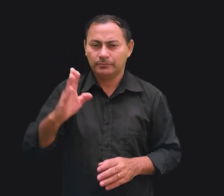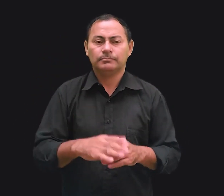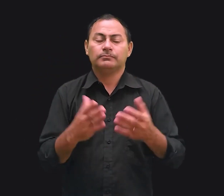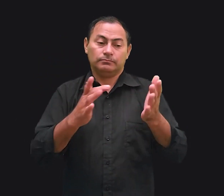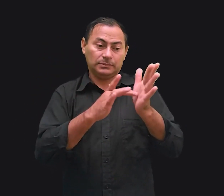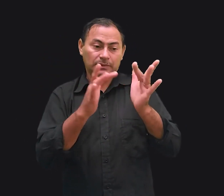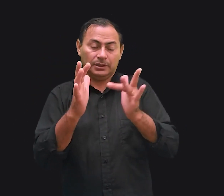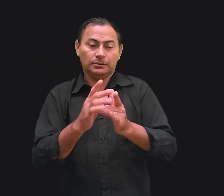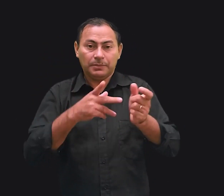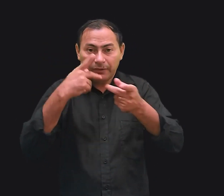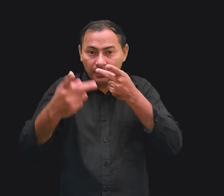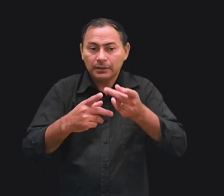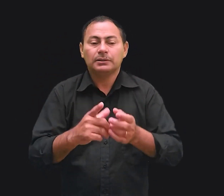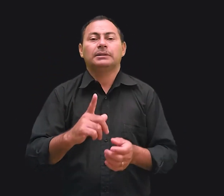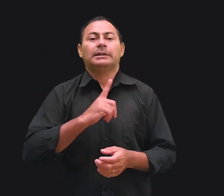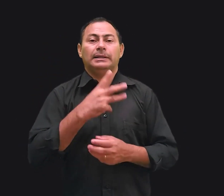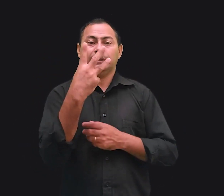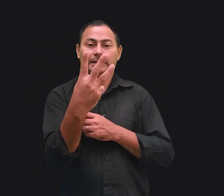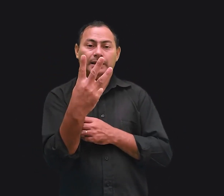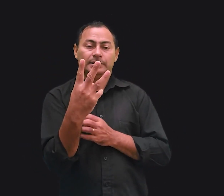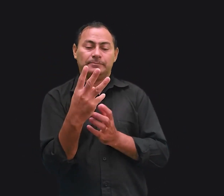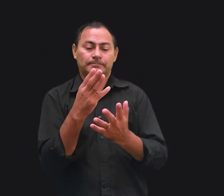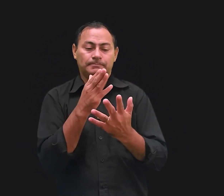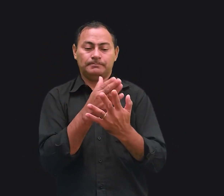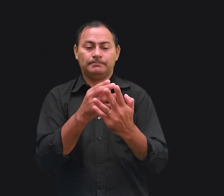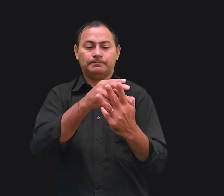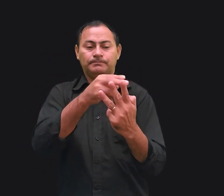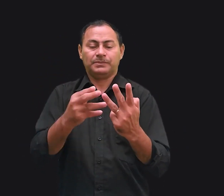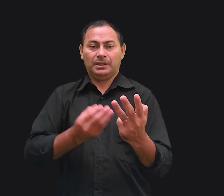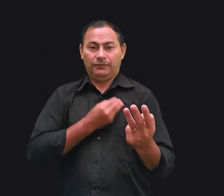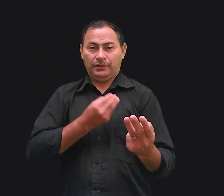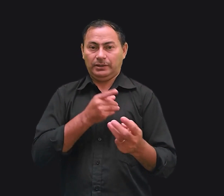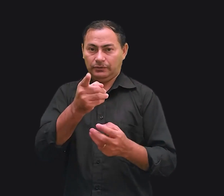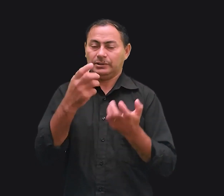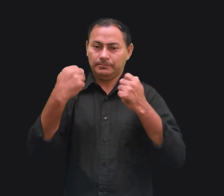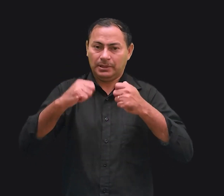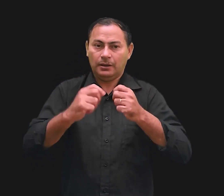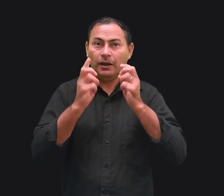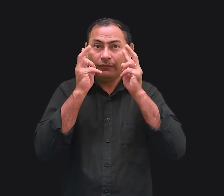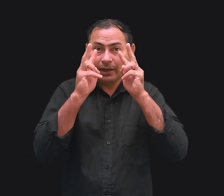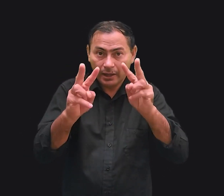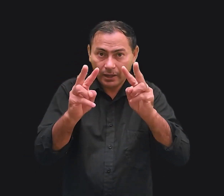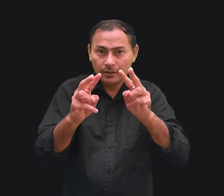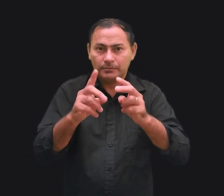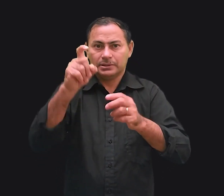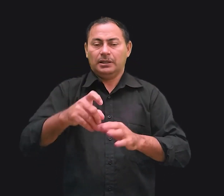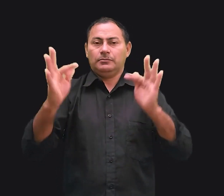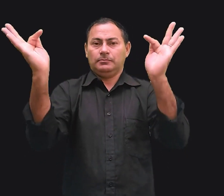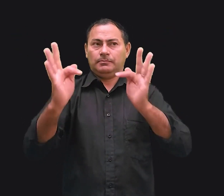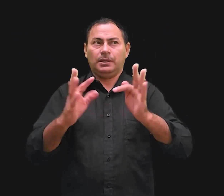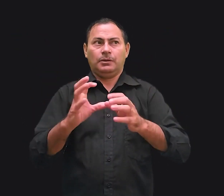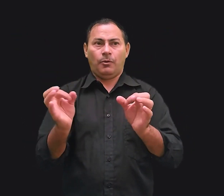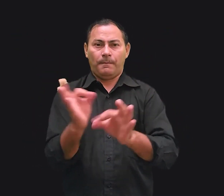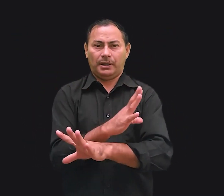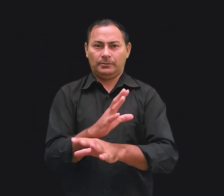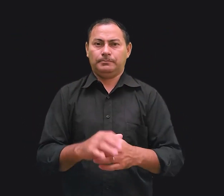profetas. Com isso, Jesus está dizendo que há 3 direções de vida para as quais você deve olhar para ser feliz e